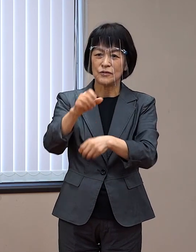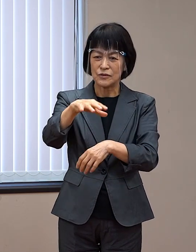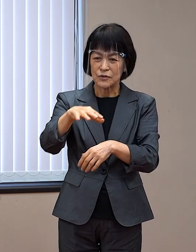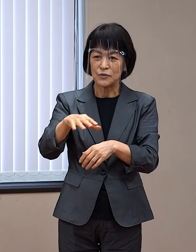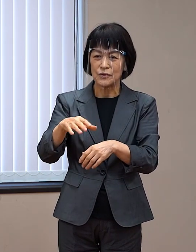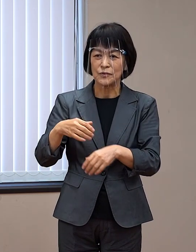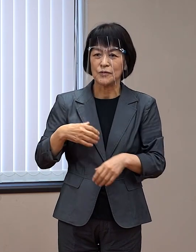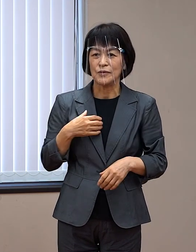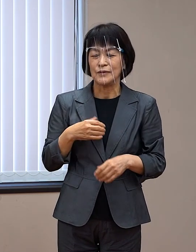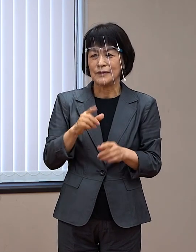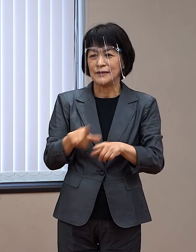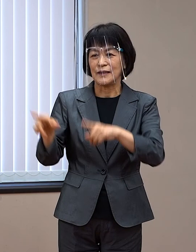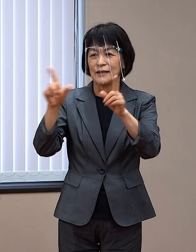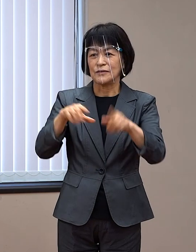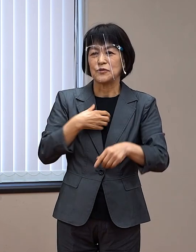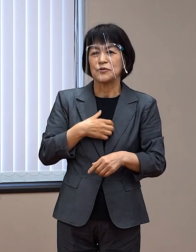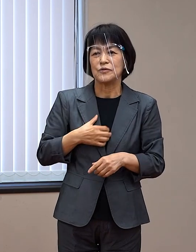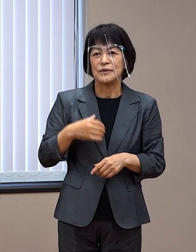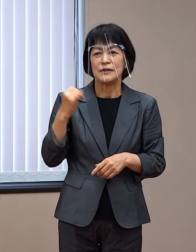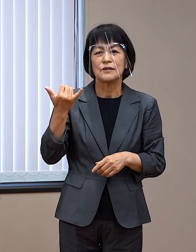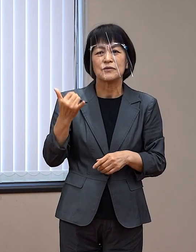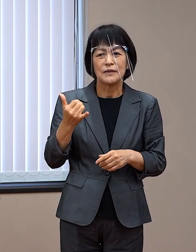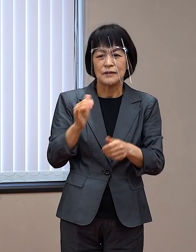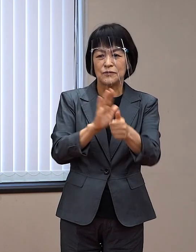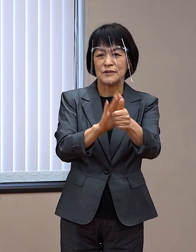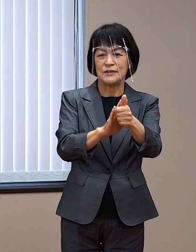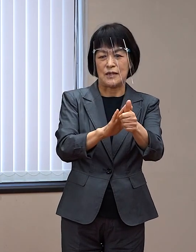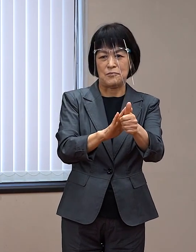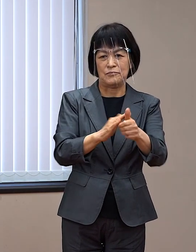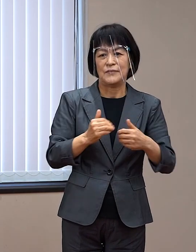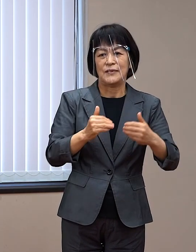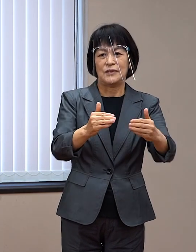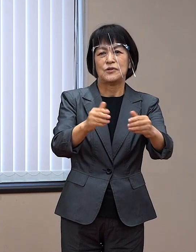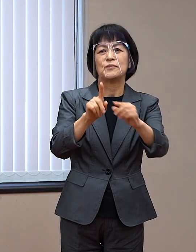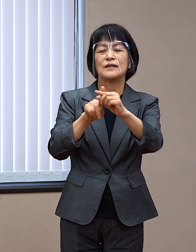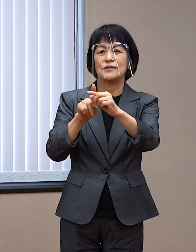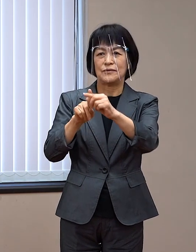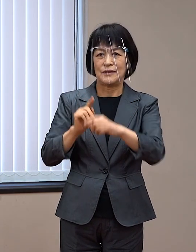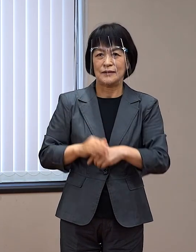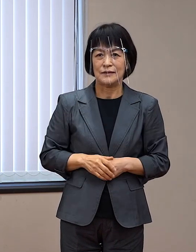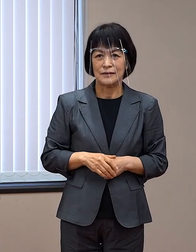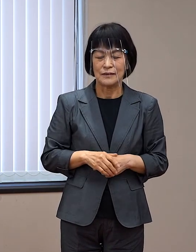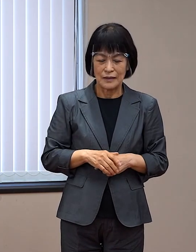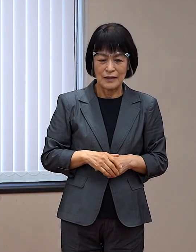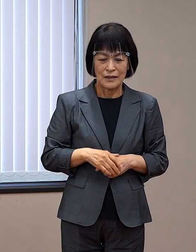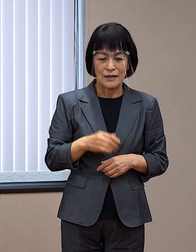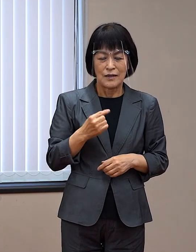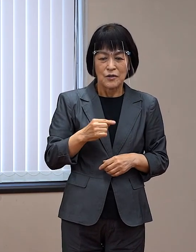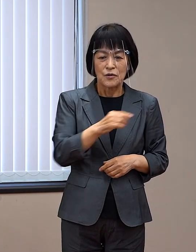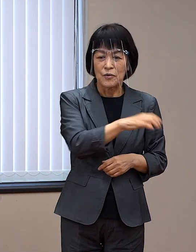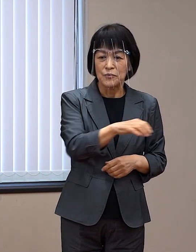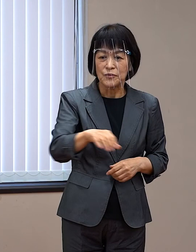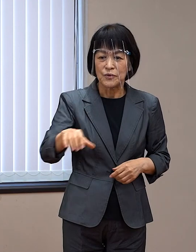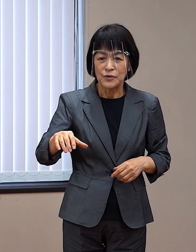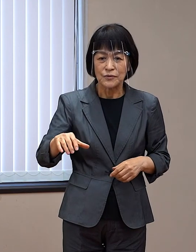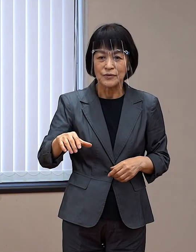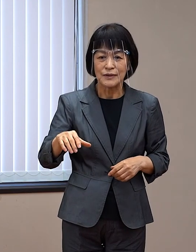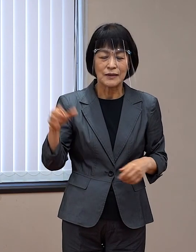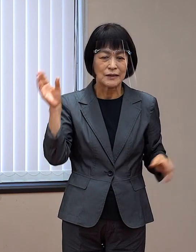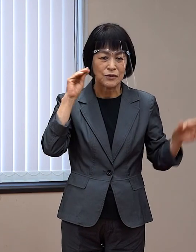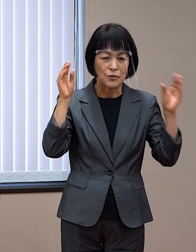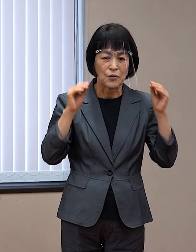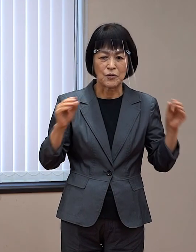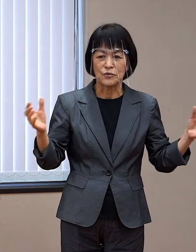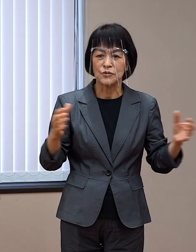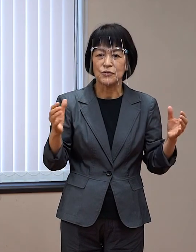緊急対策の検討を進めていることから、各部局に情報収集と具体的な国の動き